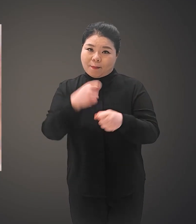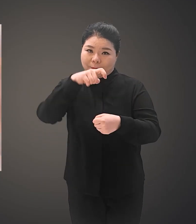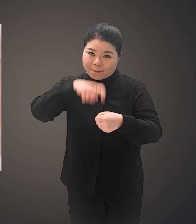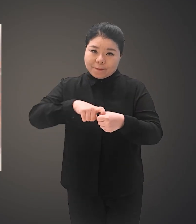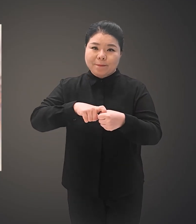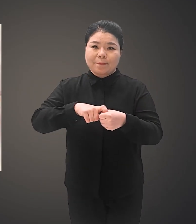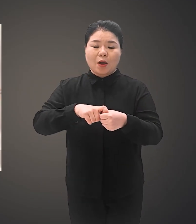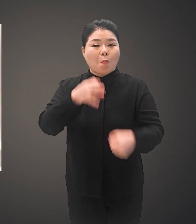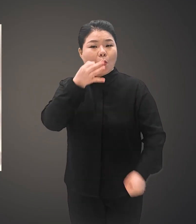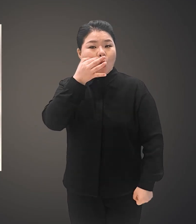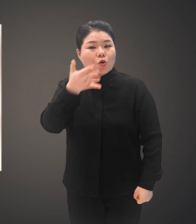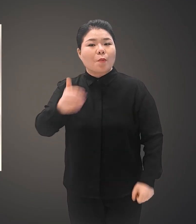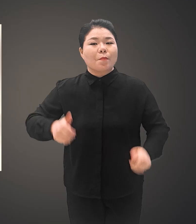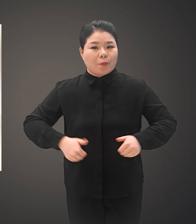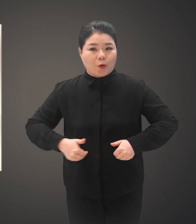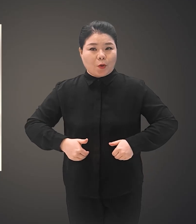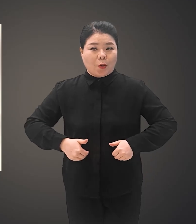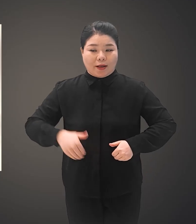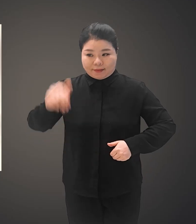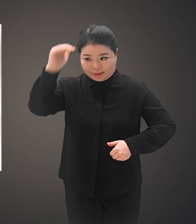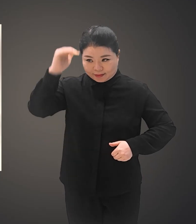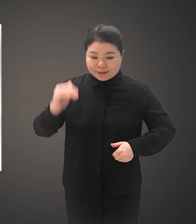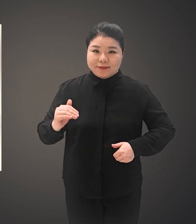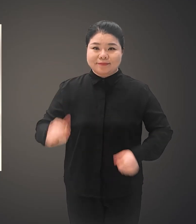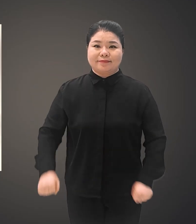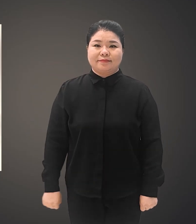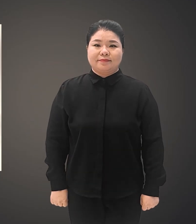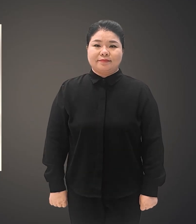이끌어내기 위해 조직이 보여주어야 하는 선행사건들.